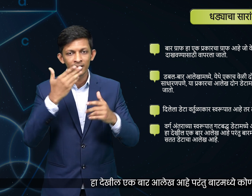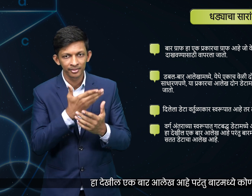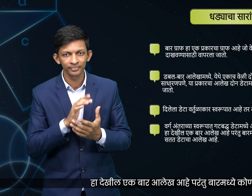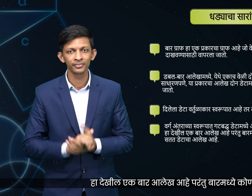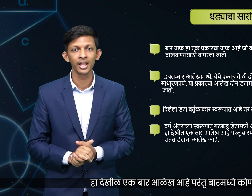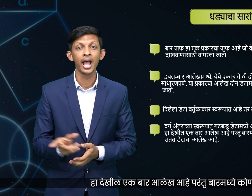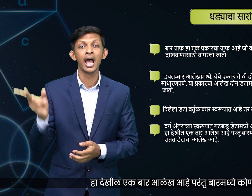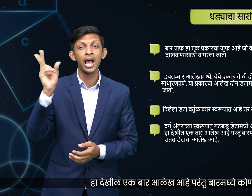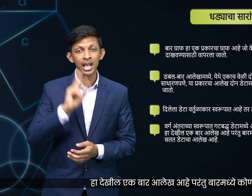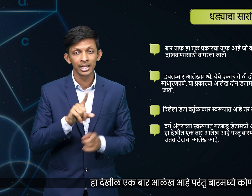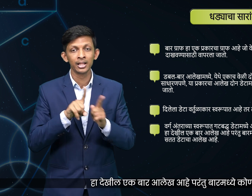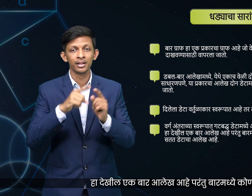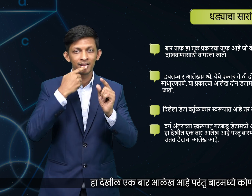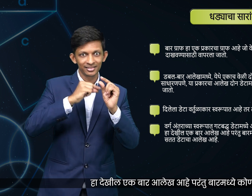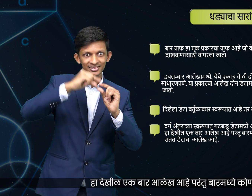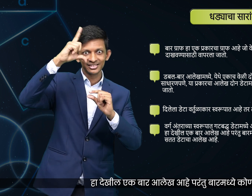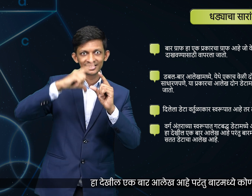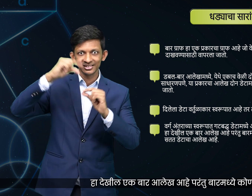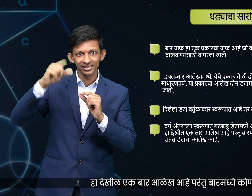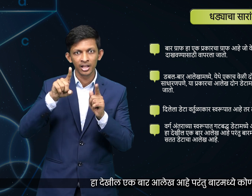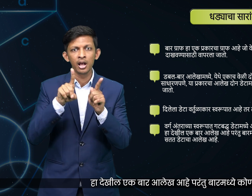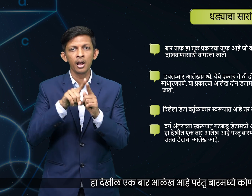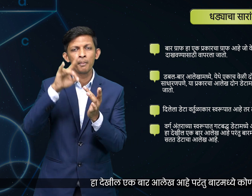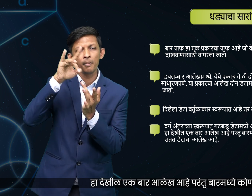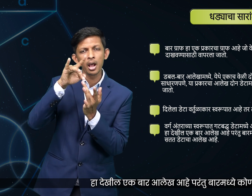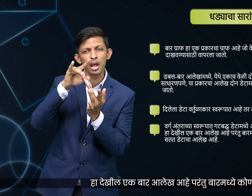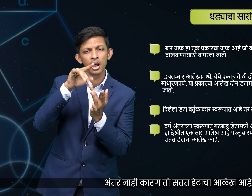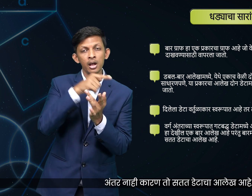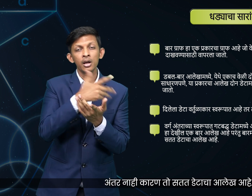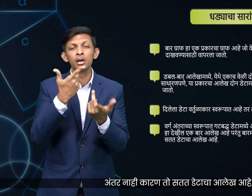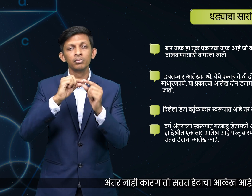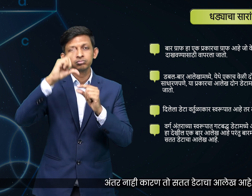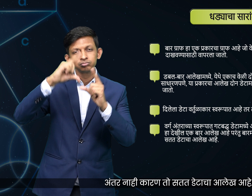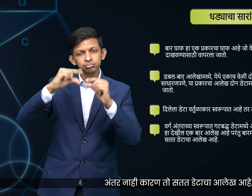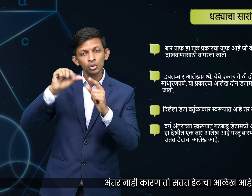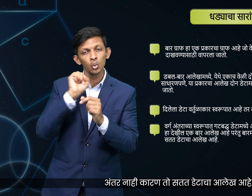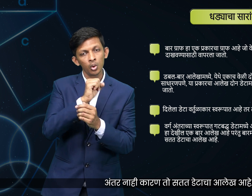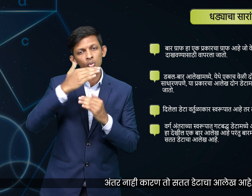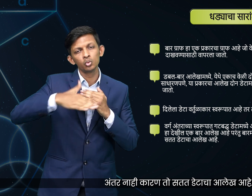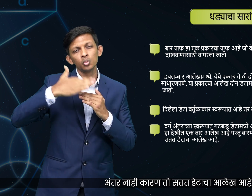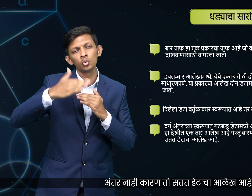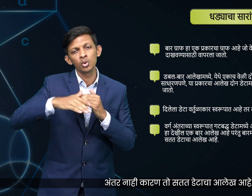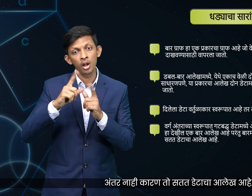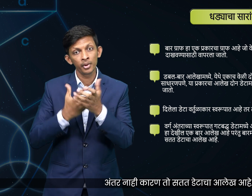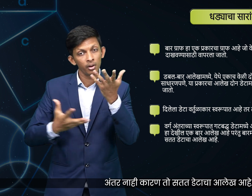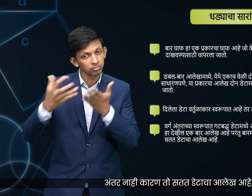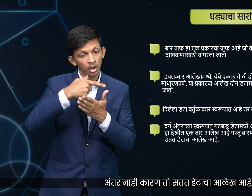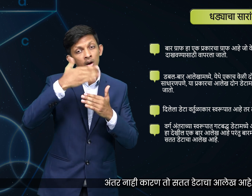हा देखील एक बार आलेख आहे, परंतु बार मध्ये कोणतेही अंतर नाही कारण तो सतत डेटाचा आलेख